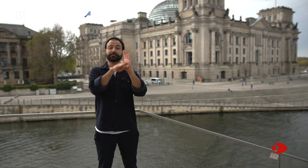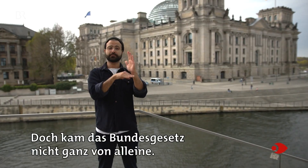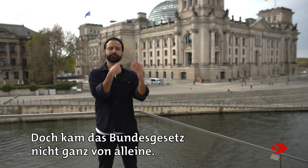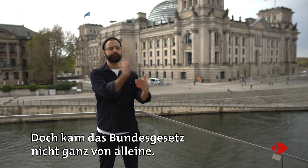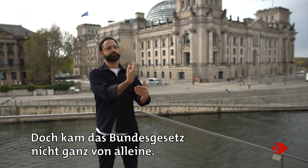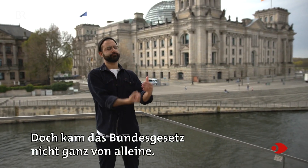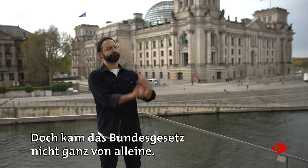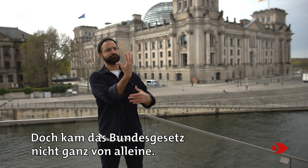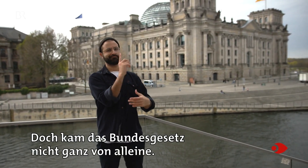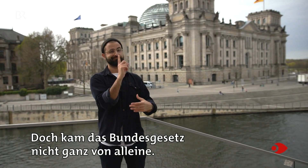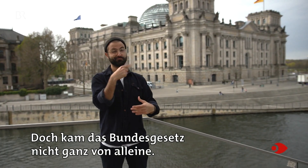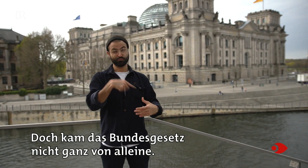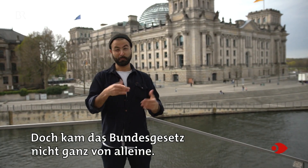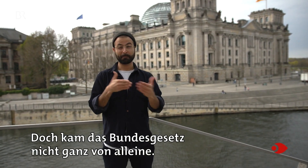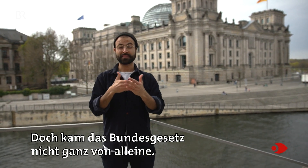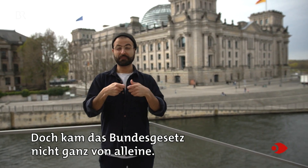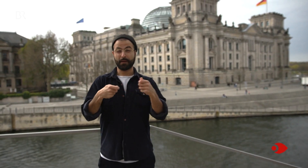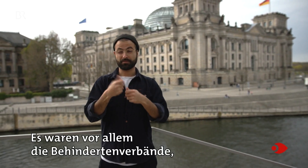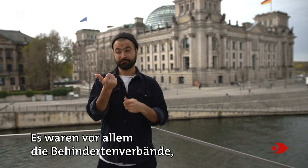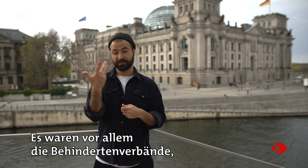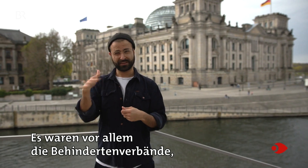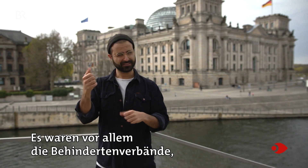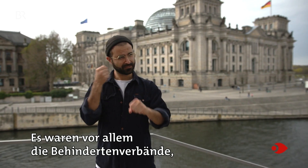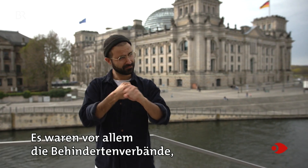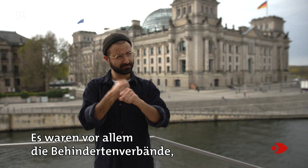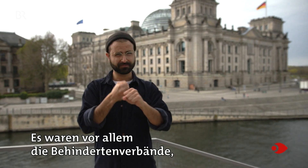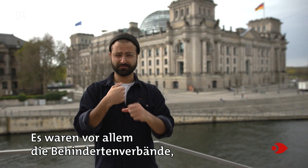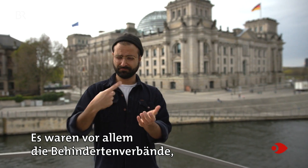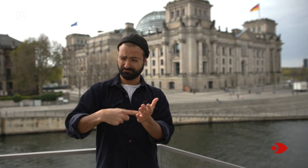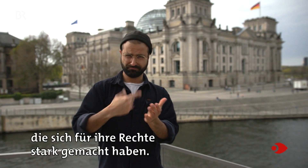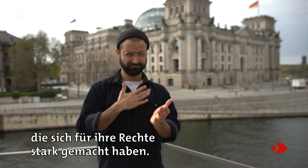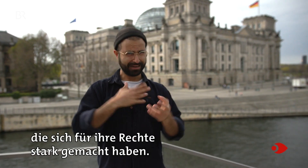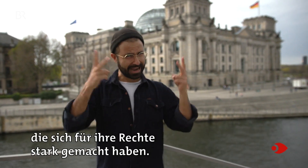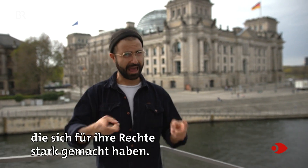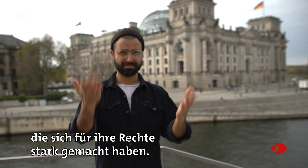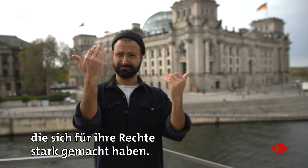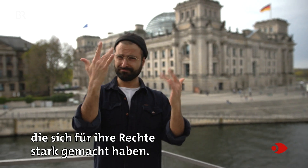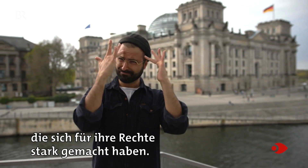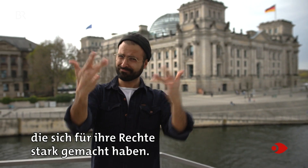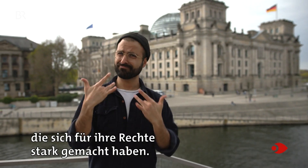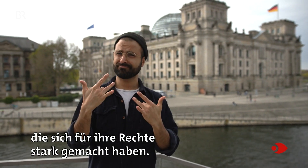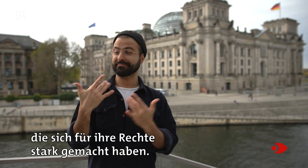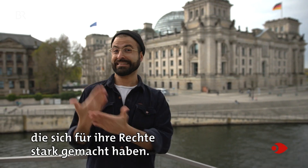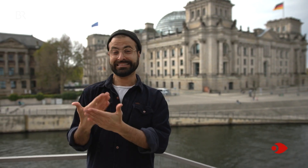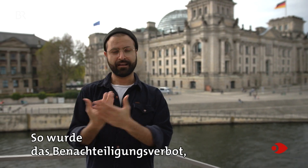Doch kam das Bundesgesetz nicht ganz von alleine. Es waren vor allem die Behindertenverbände, die sich für ihre Rechte stark gemacht haben. So wurde